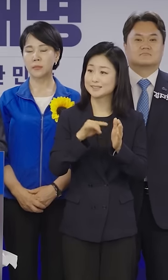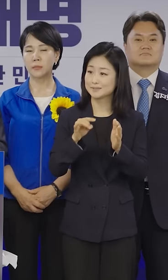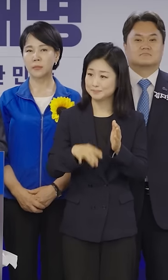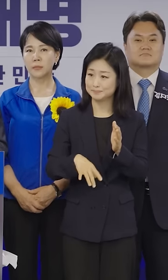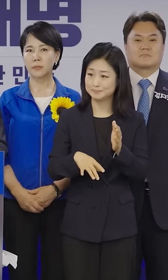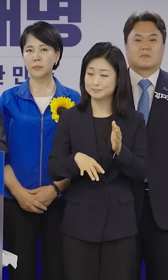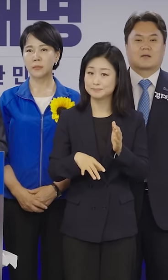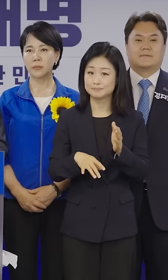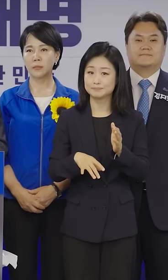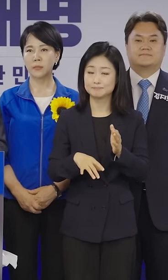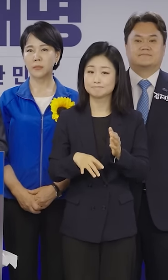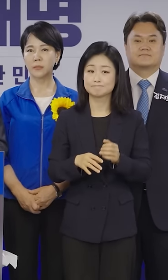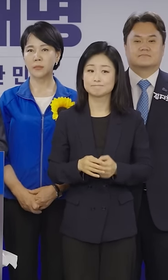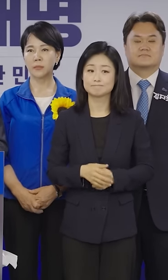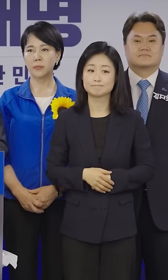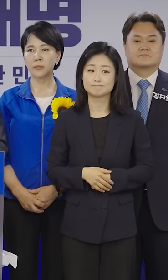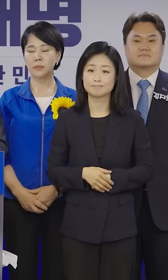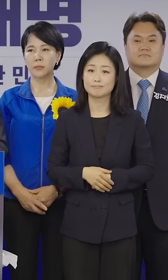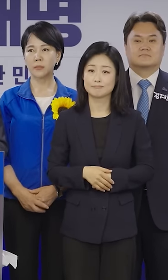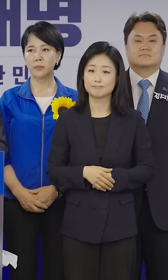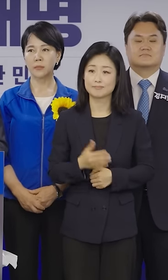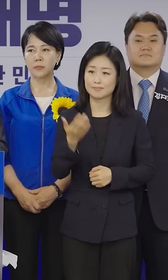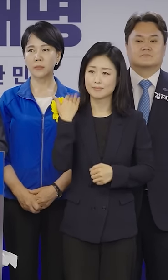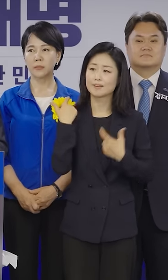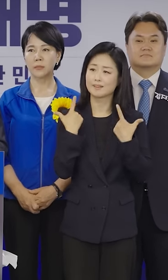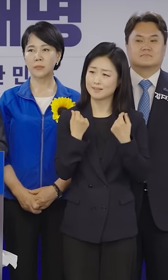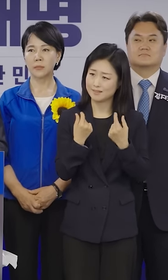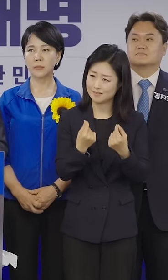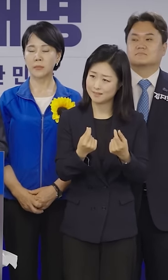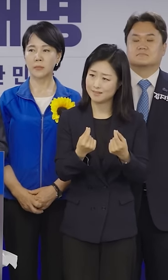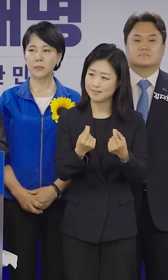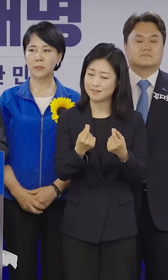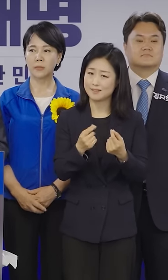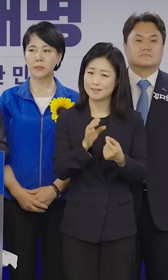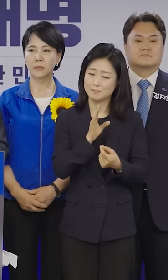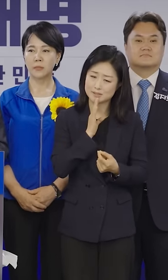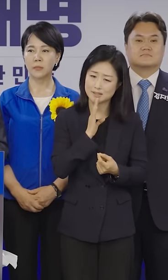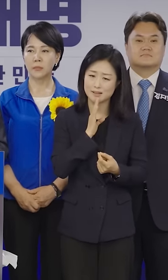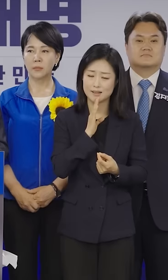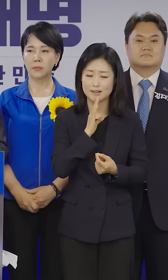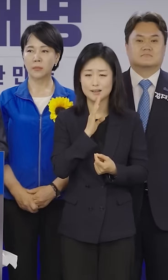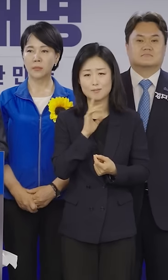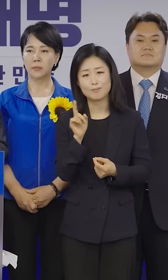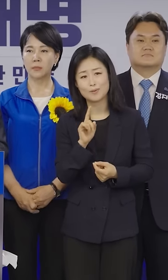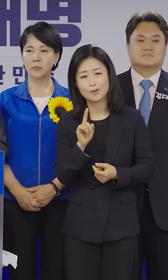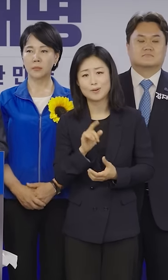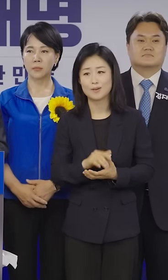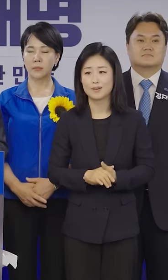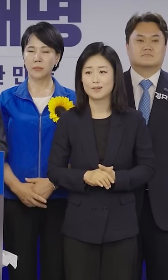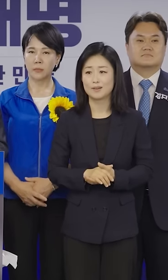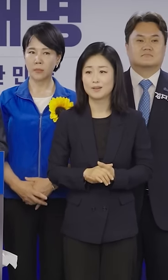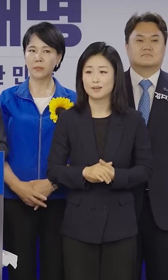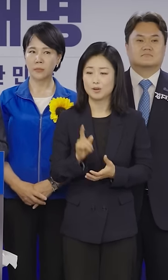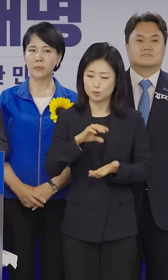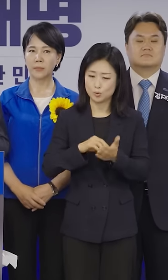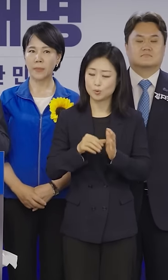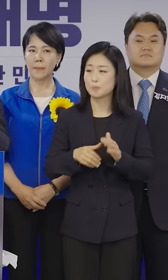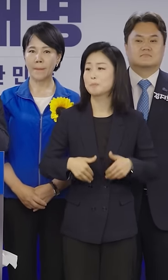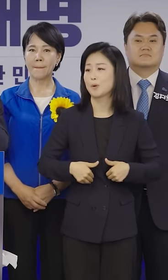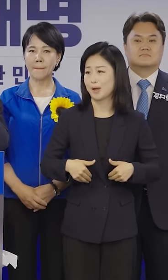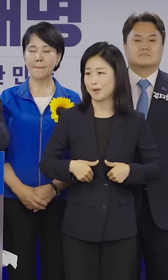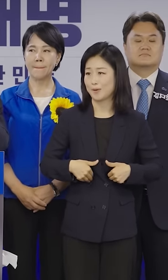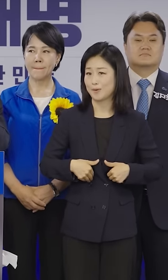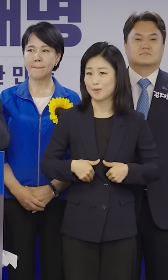금투세라고 하는 거를 그냥 예정대로 하는 게 정말로 맞냐. 저는 기본적으로 필요한 제도라고